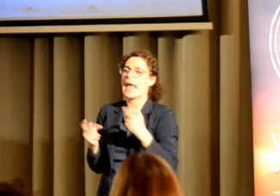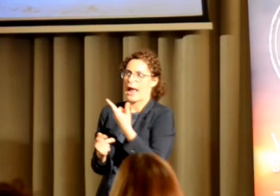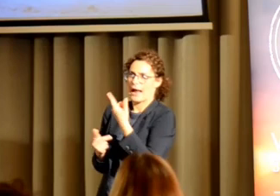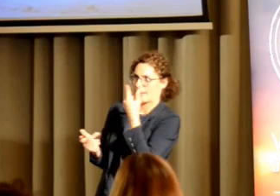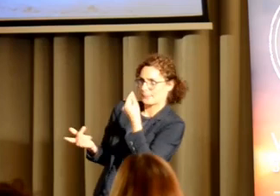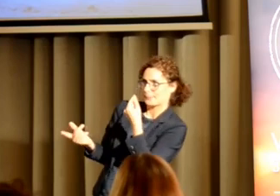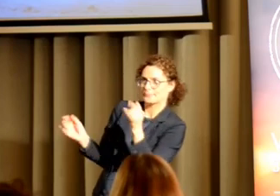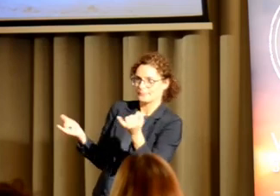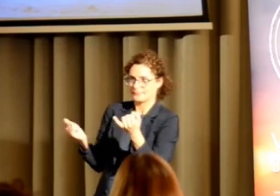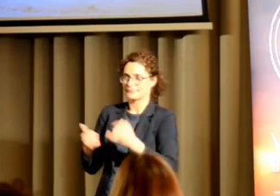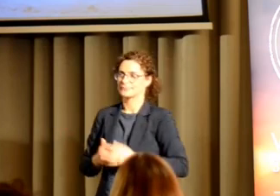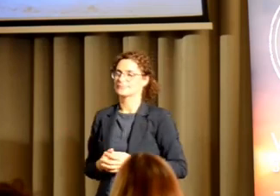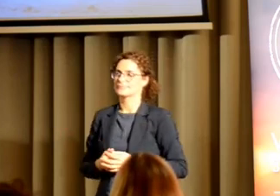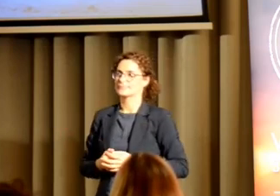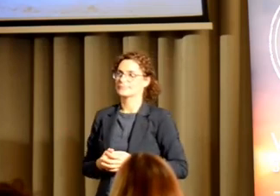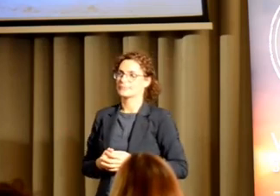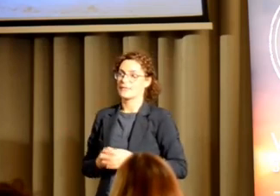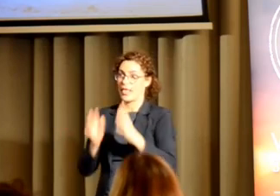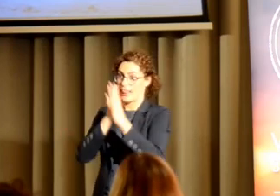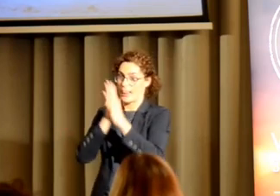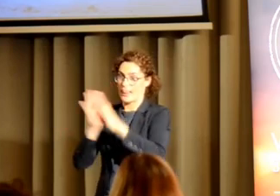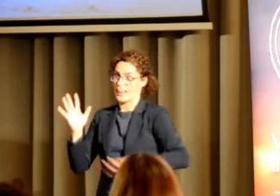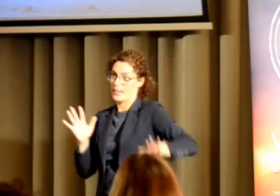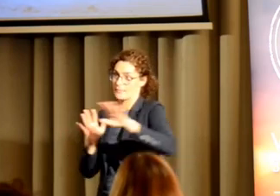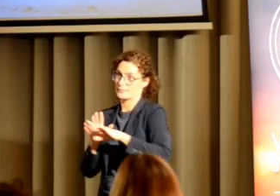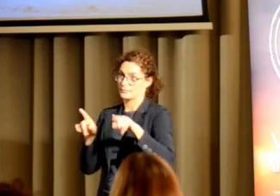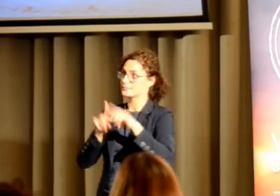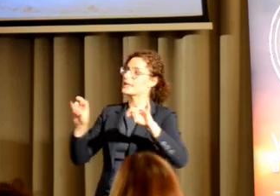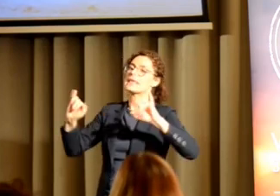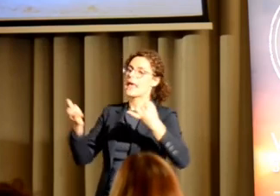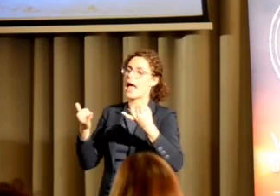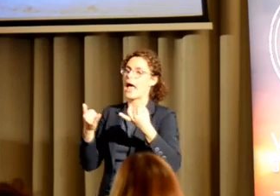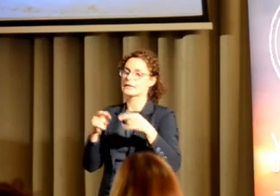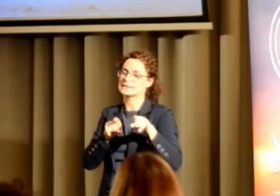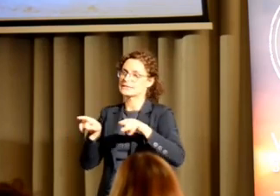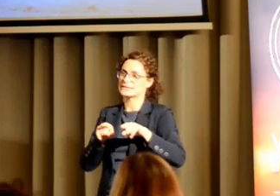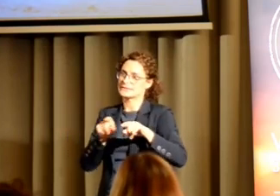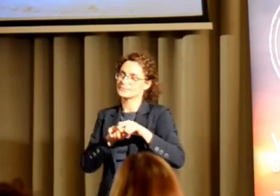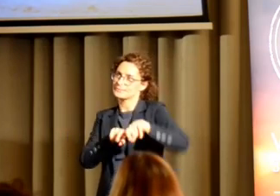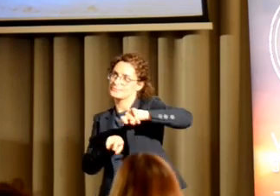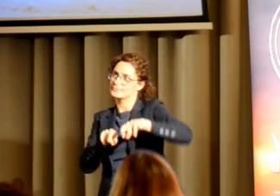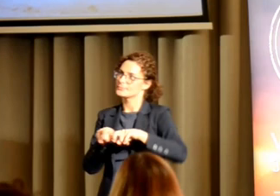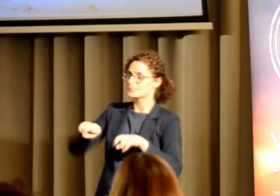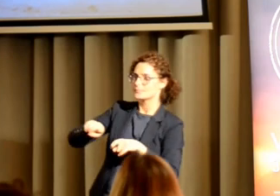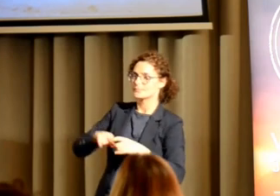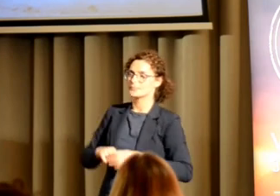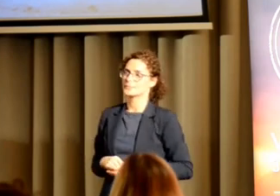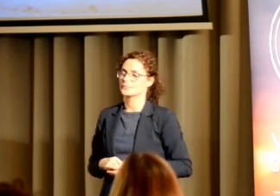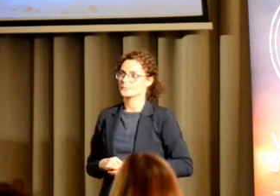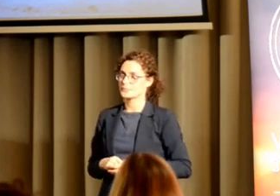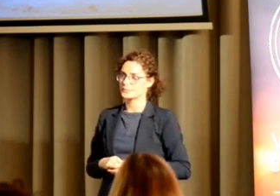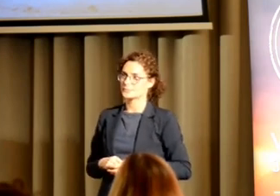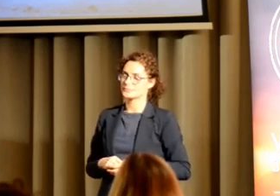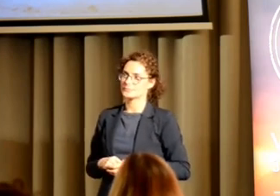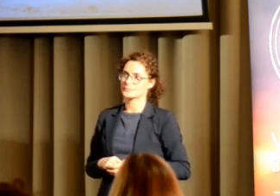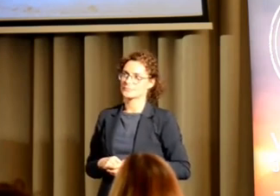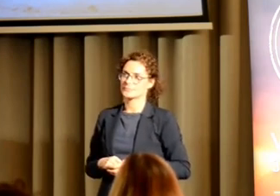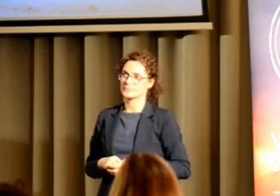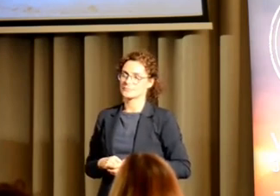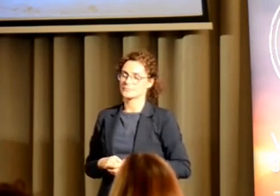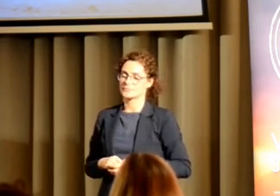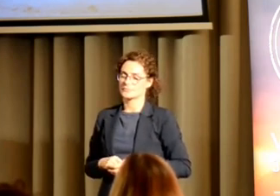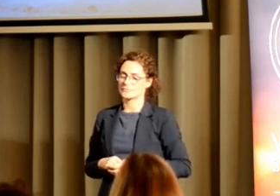wilków, która zamieszkuje dane terytorium, znakuje wspólnie terytorium. I tu taki